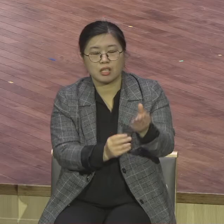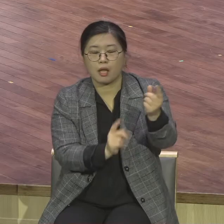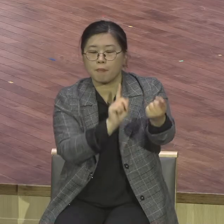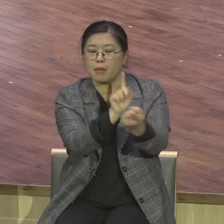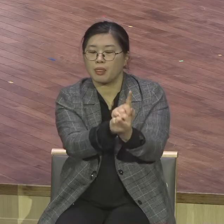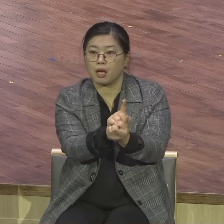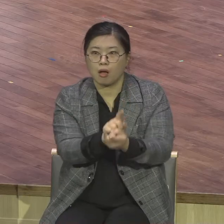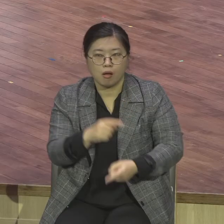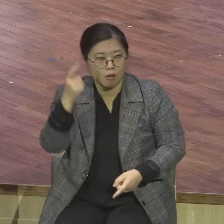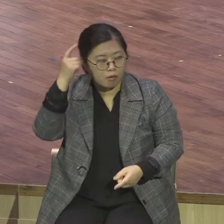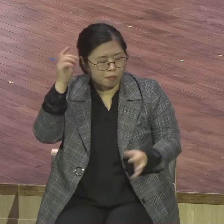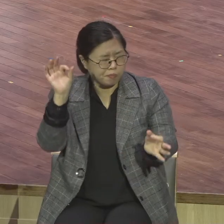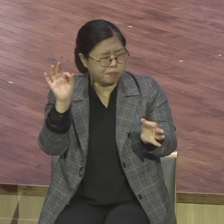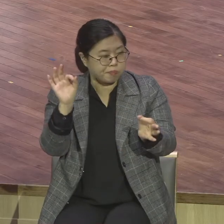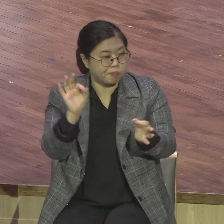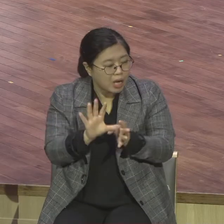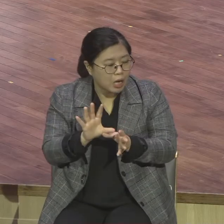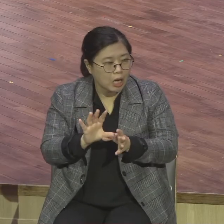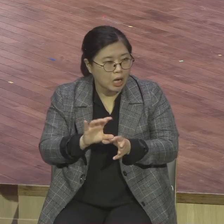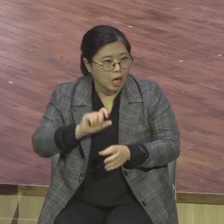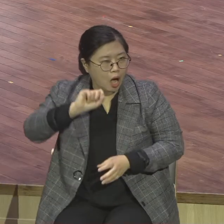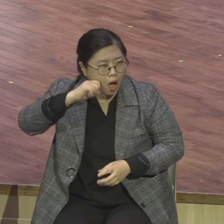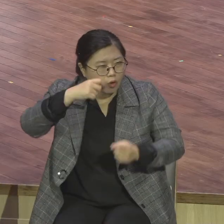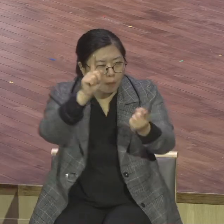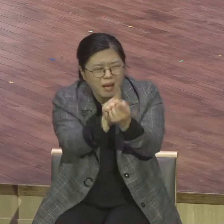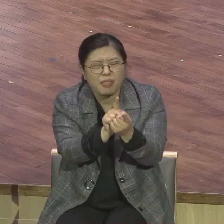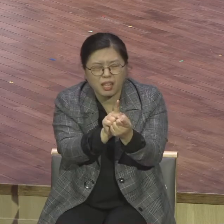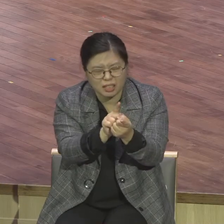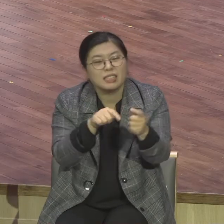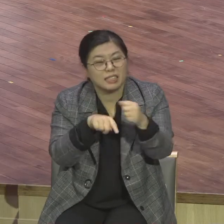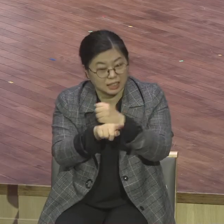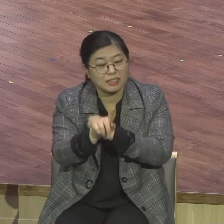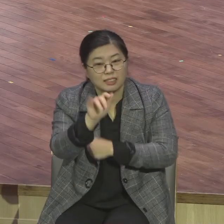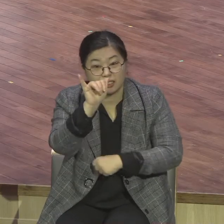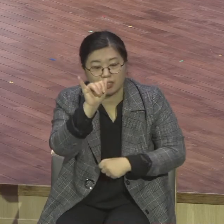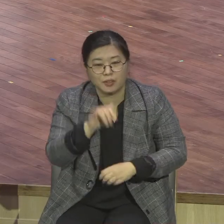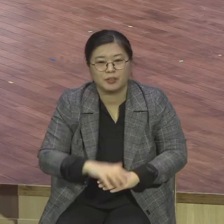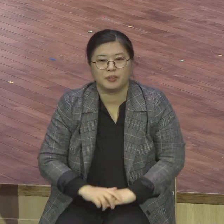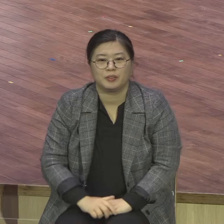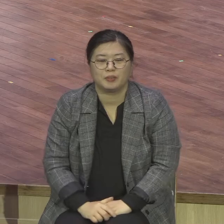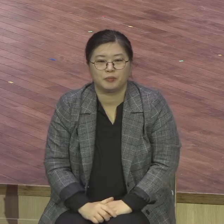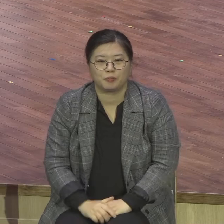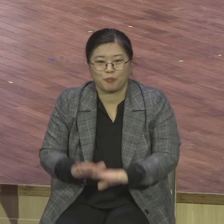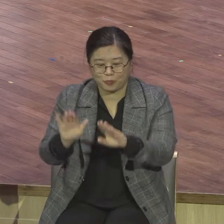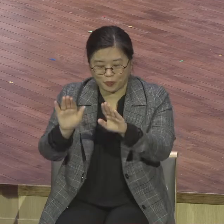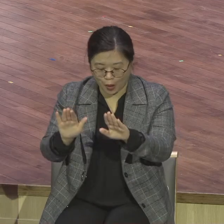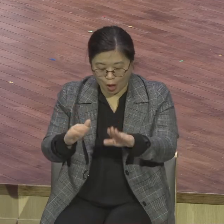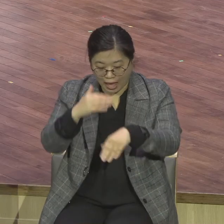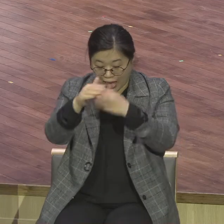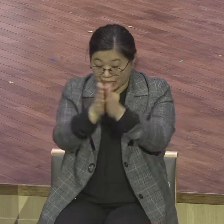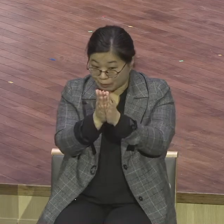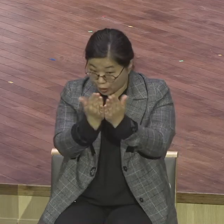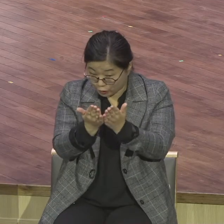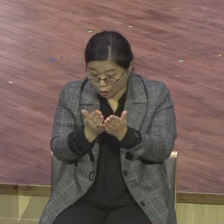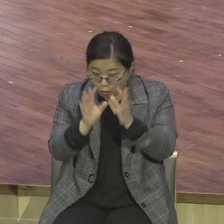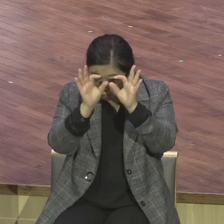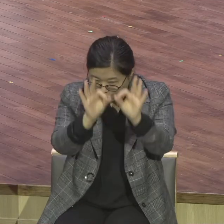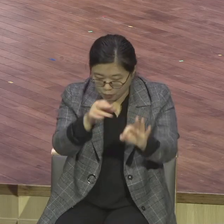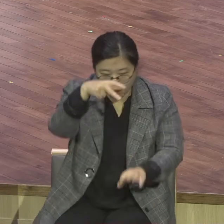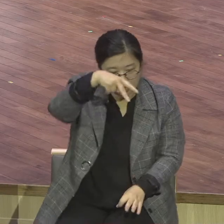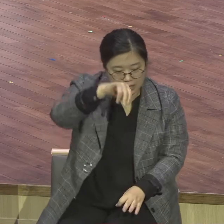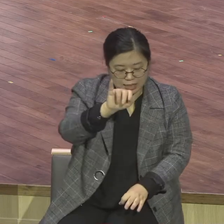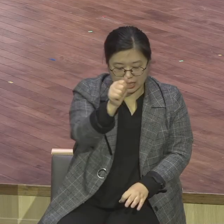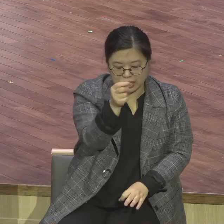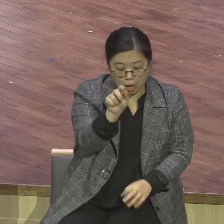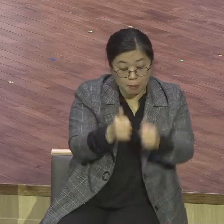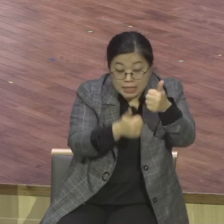성경에서 두 종류의 시험이 있습니다. 하나는 하나님께서 우리에게 주시는 테스트, 그 테스트 개념의 시험이